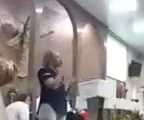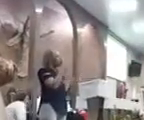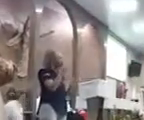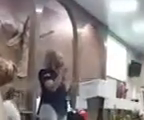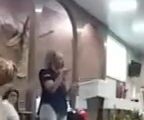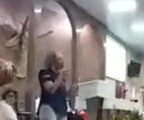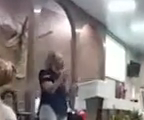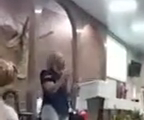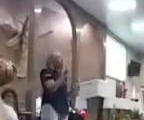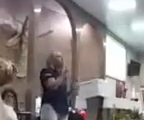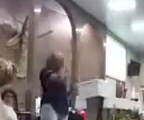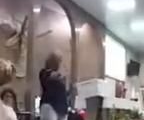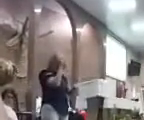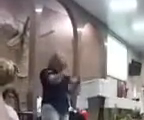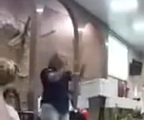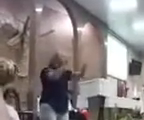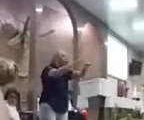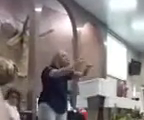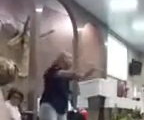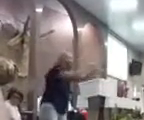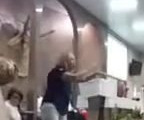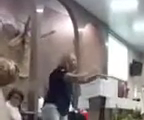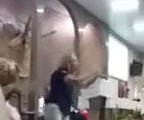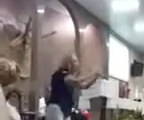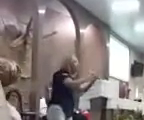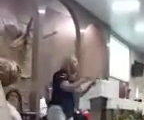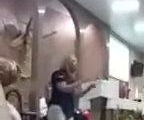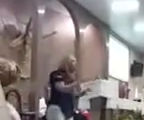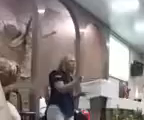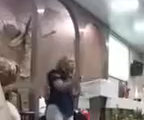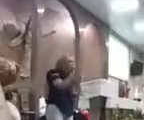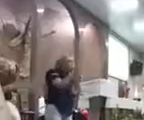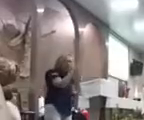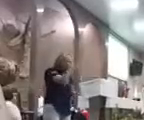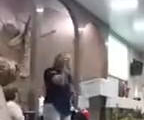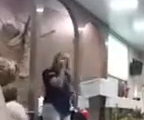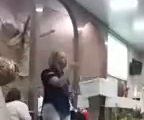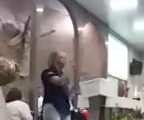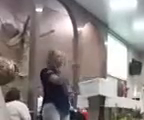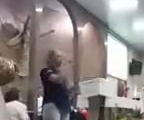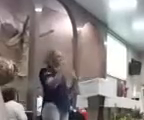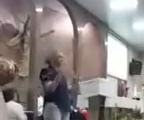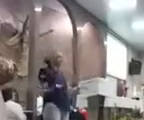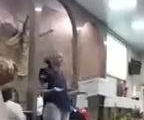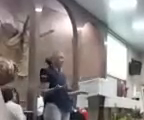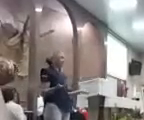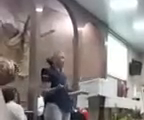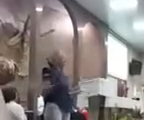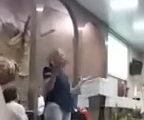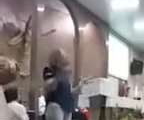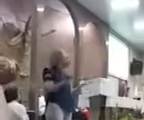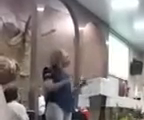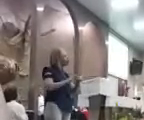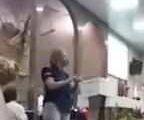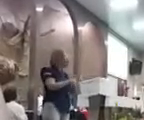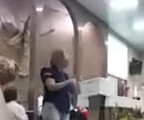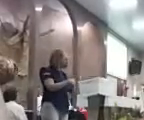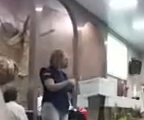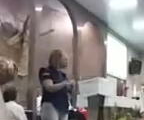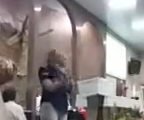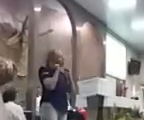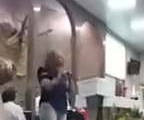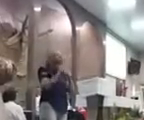muitos são chamados, poucos são os escolhidos. E nós podemos nessa noite dizer: nós